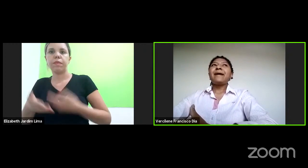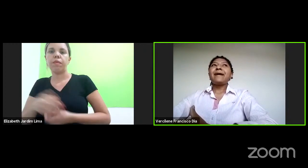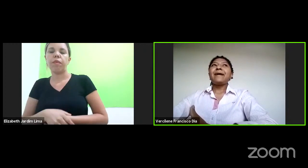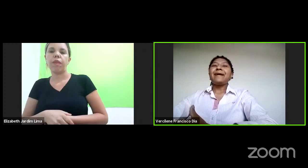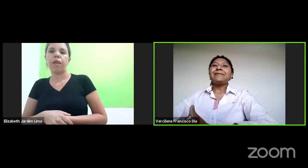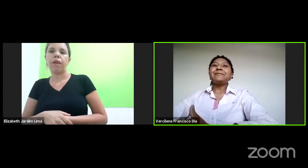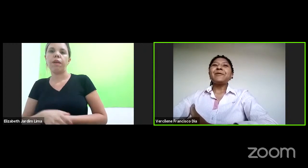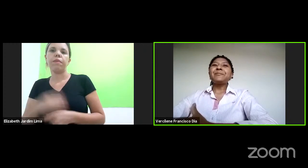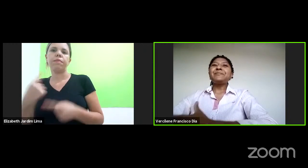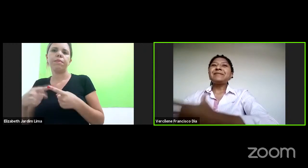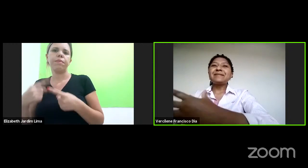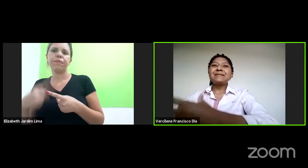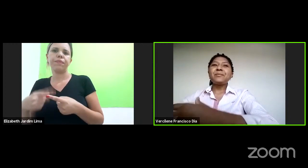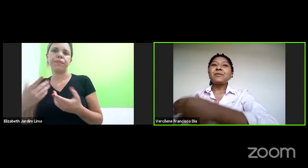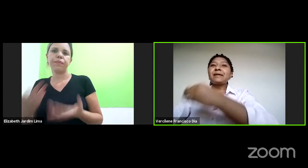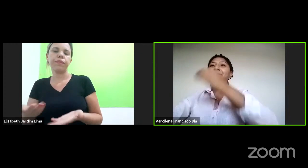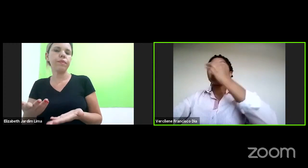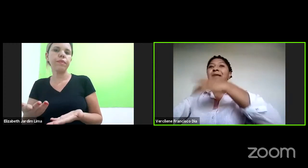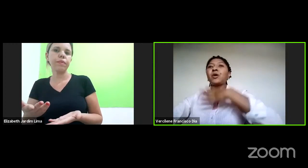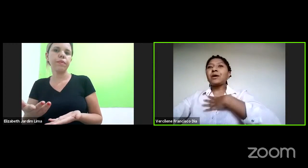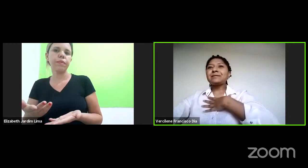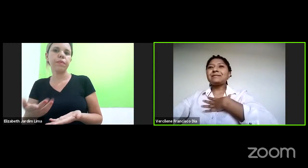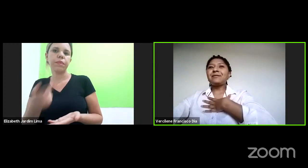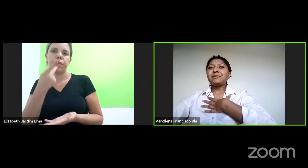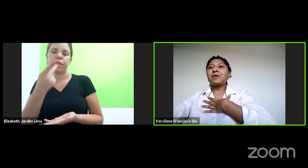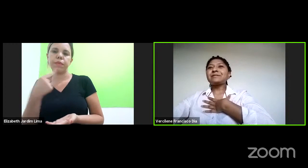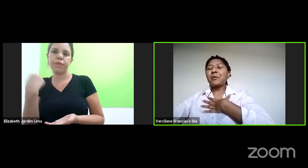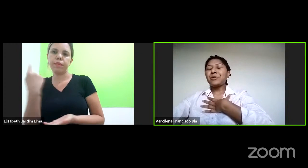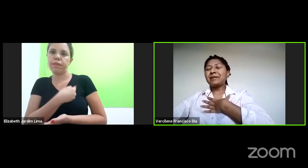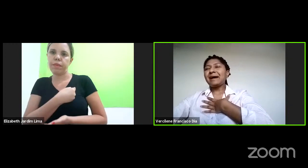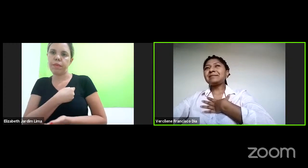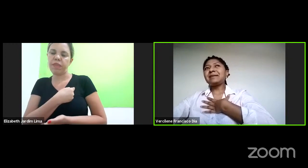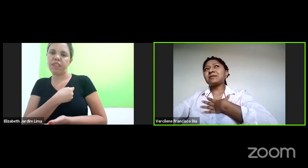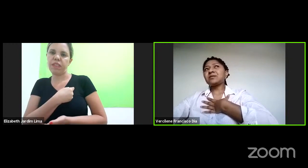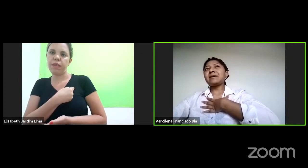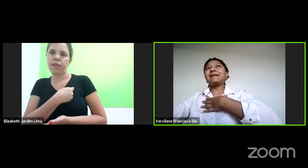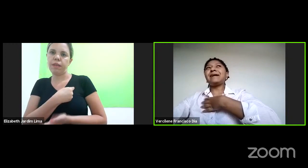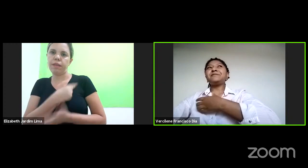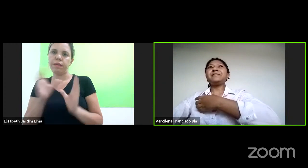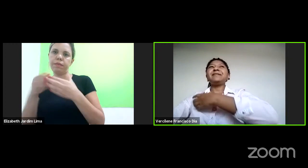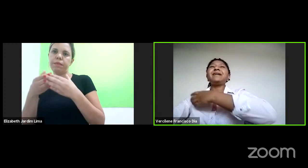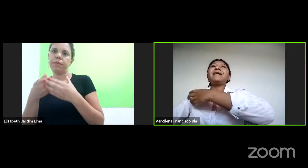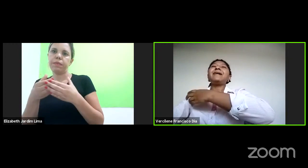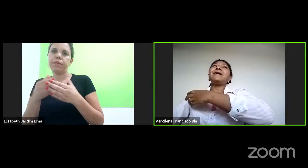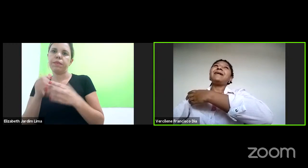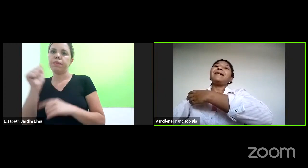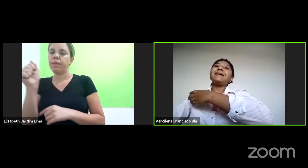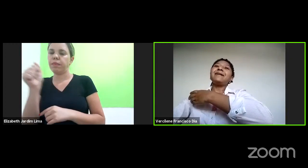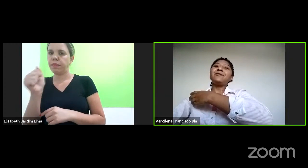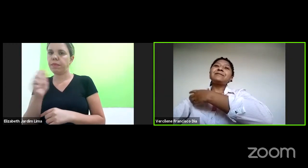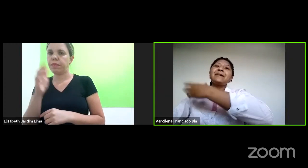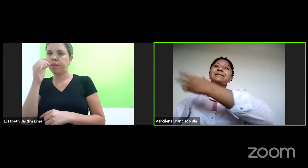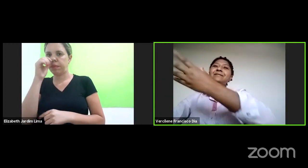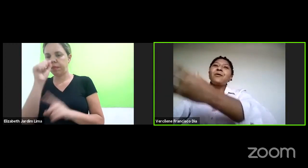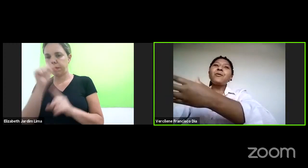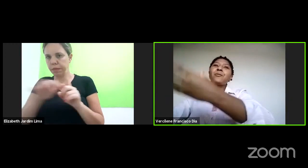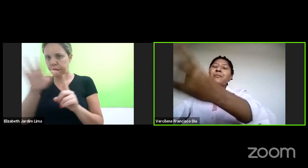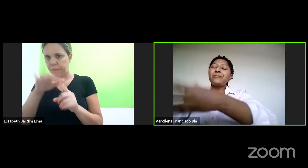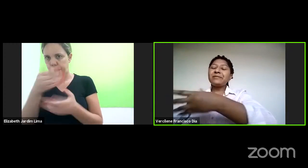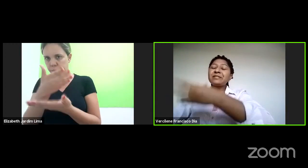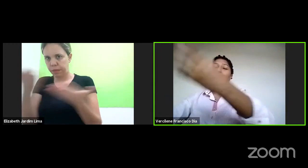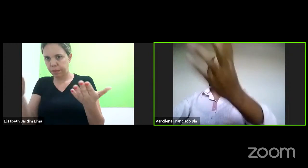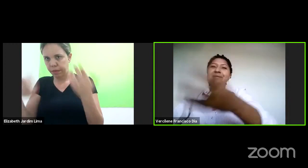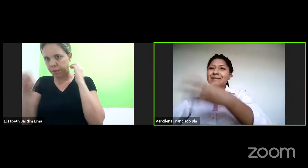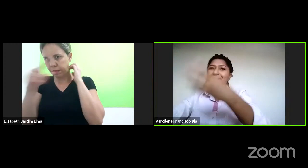Porque, vamos dizer assim, porque para nós da comunidade, né, a sociedade, enfim, vocês